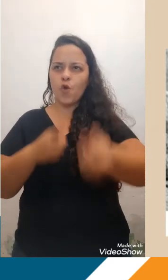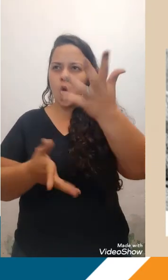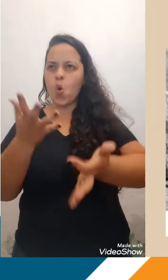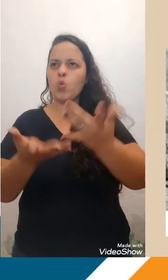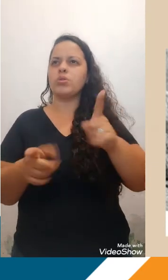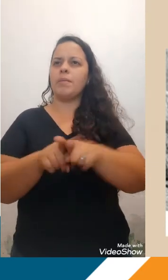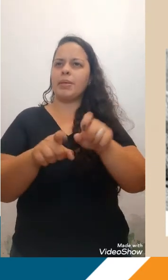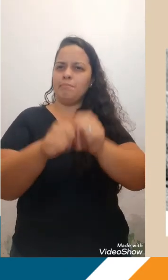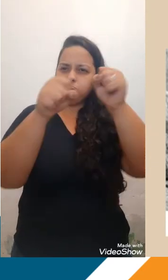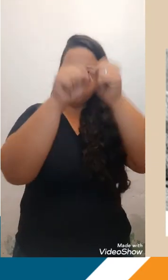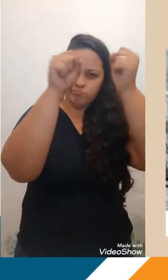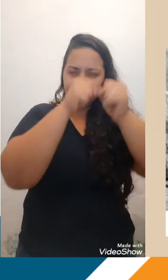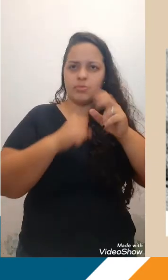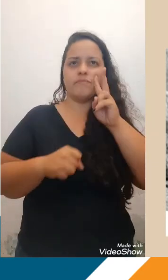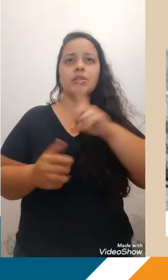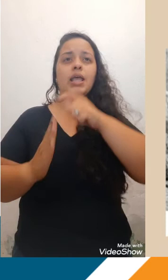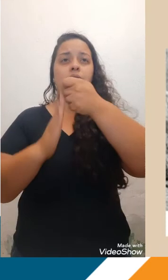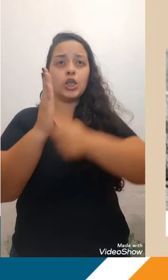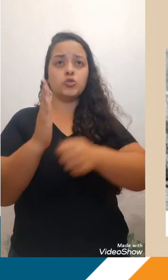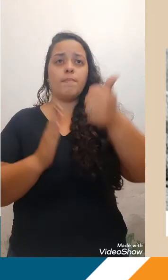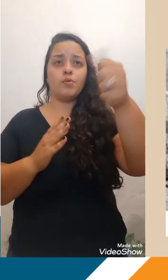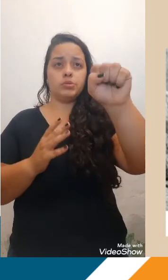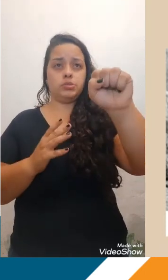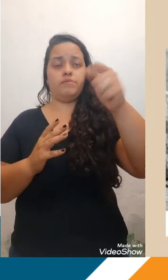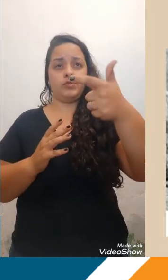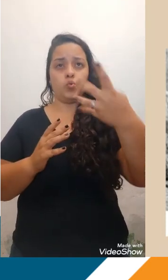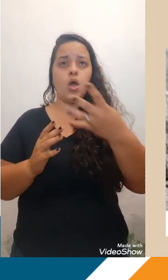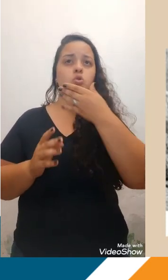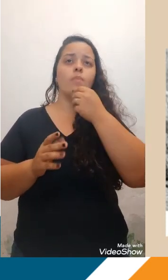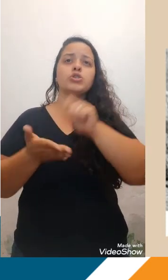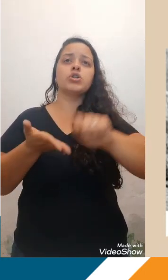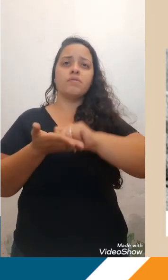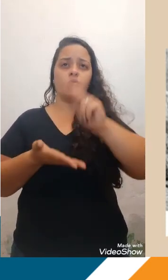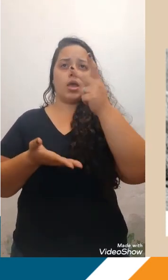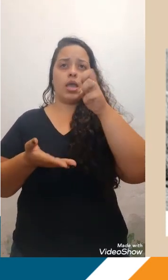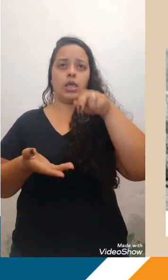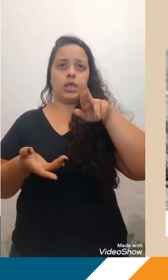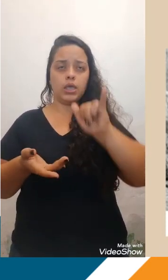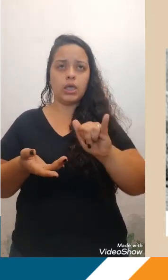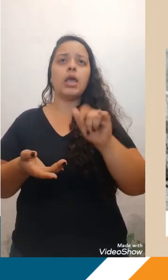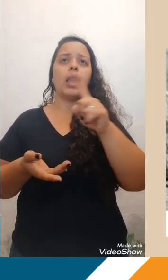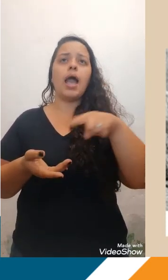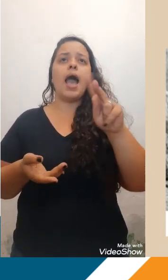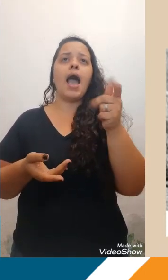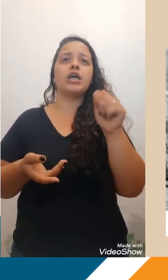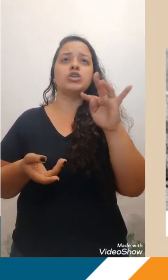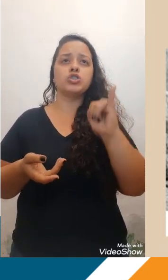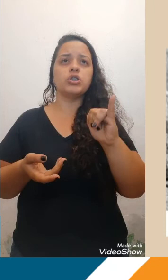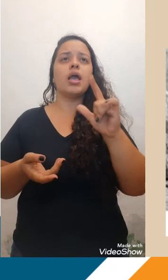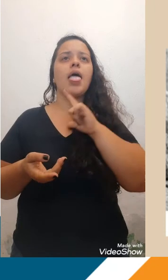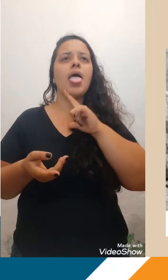Junto à imagem, nós temos um texto de 1824, escrito por Henri Grégory, que diz: Haiti é